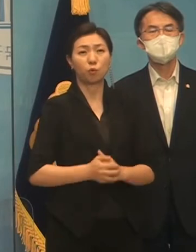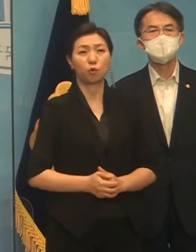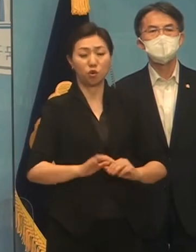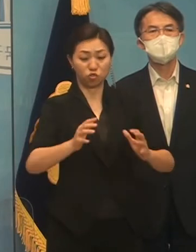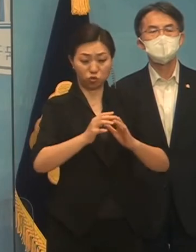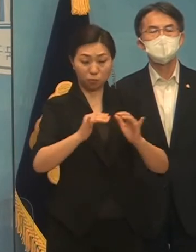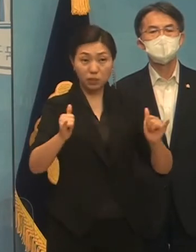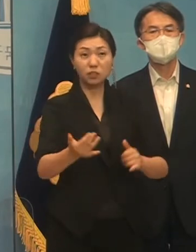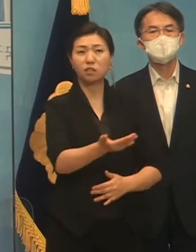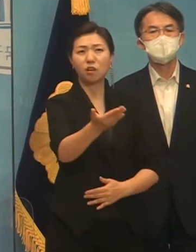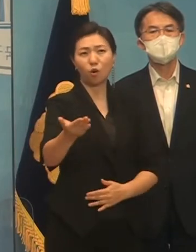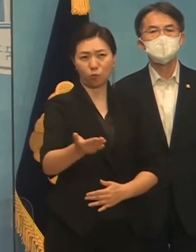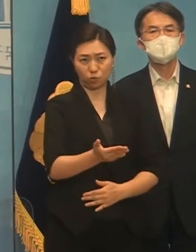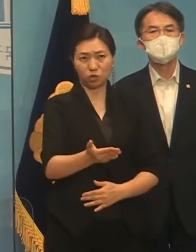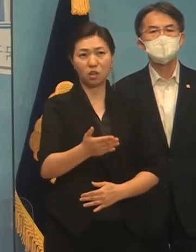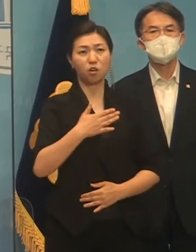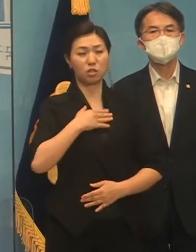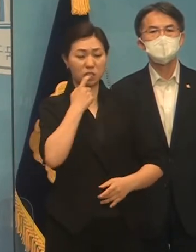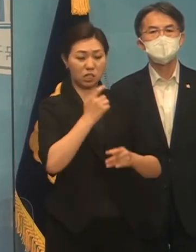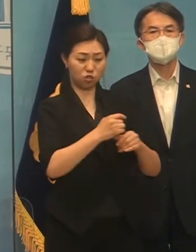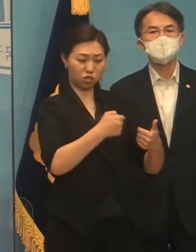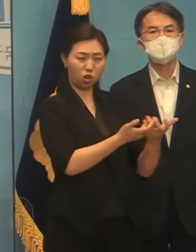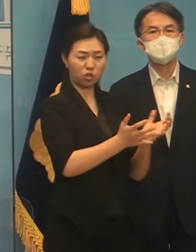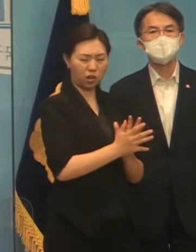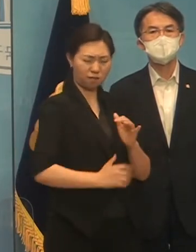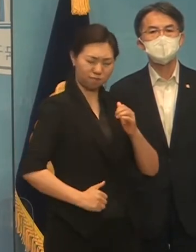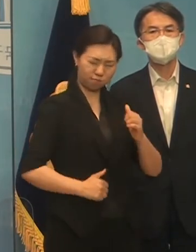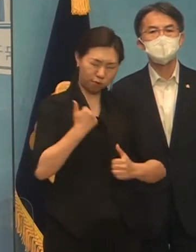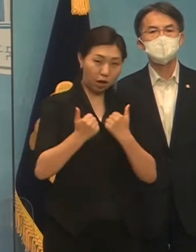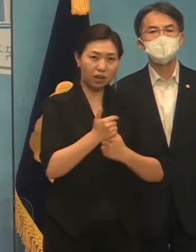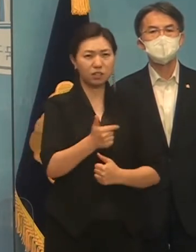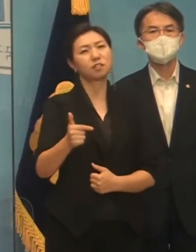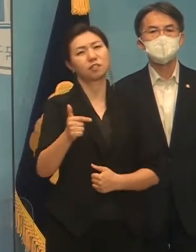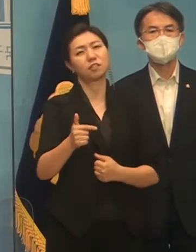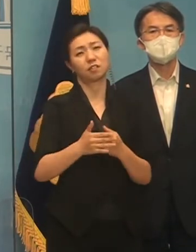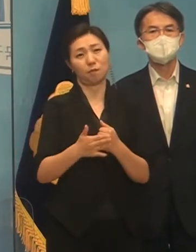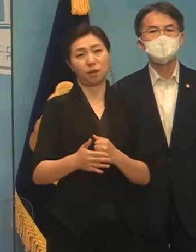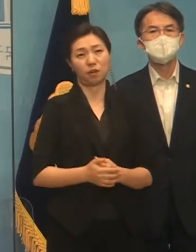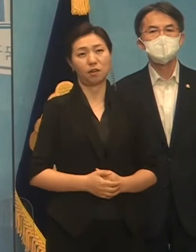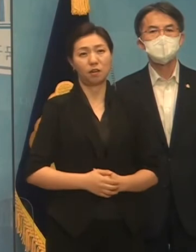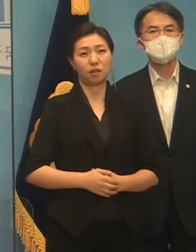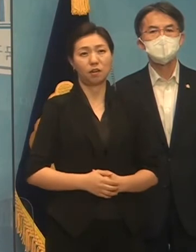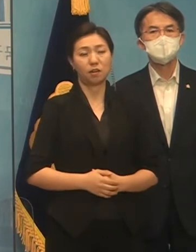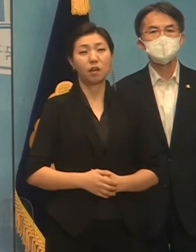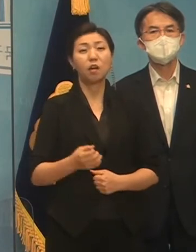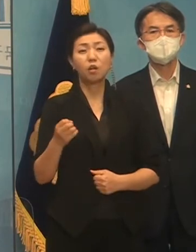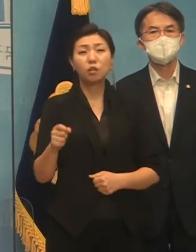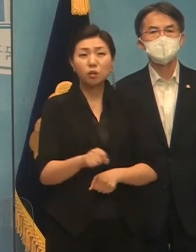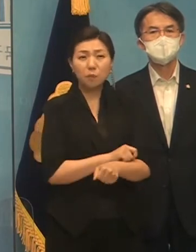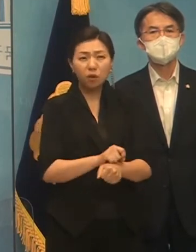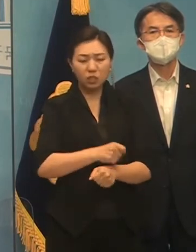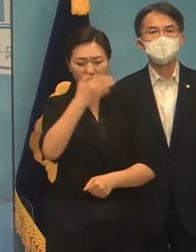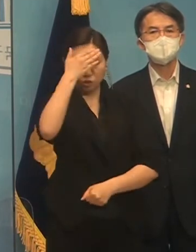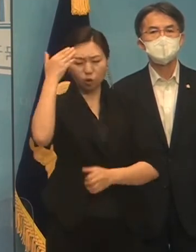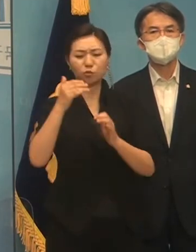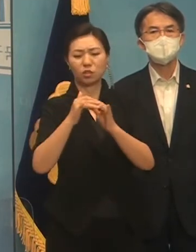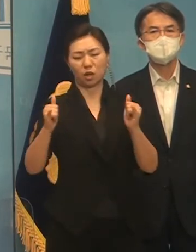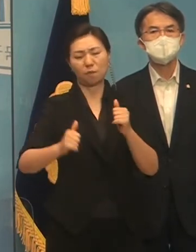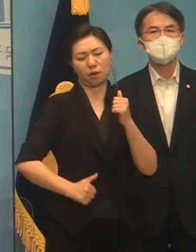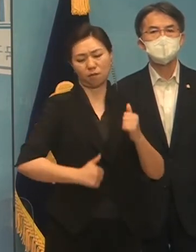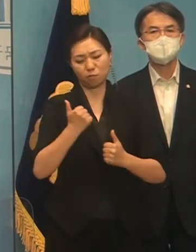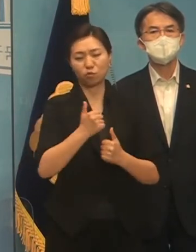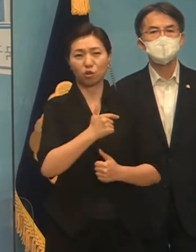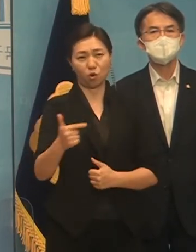국민 여러분들께서 우리 당에 분노하셨기 때문입니다. 특히 젊은 청년들의 분노가 컸습니다.